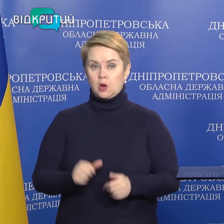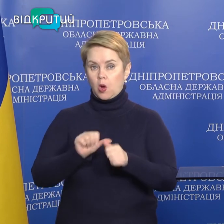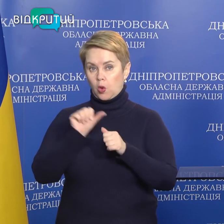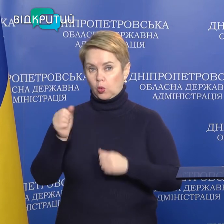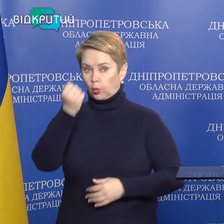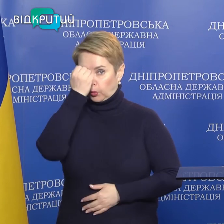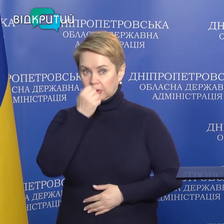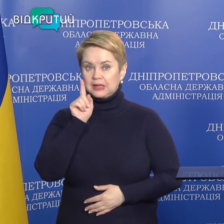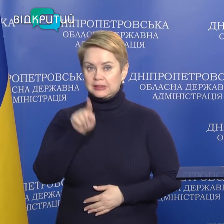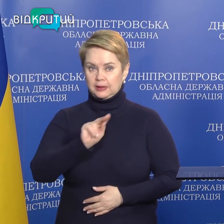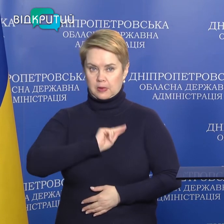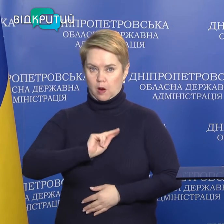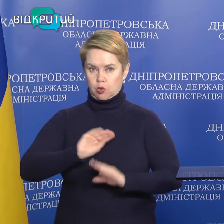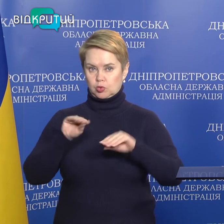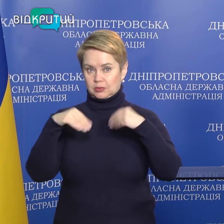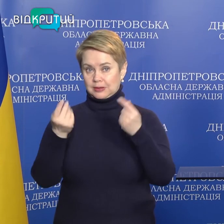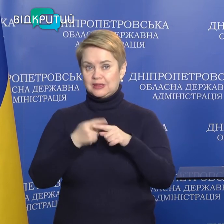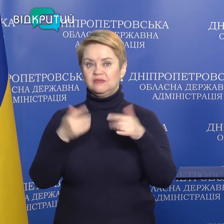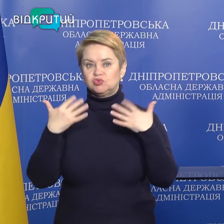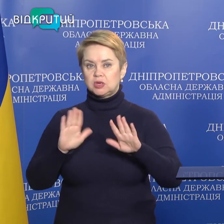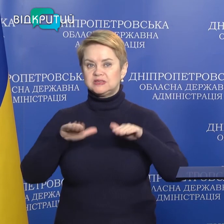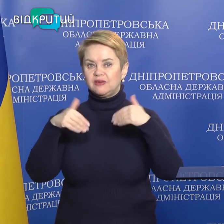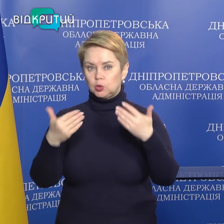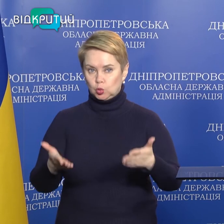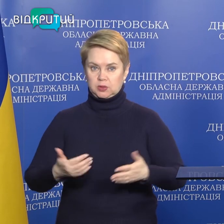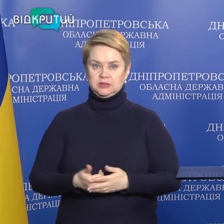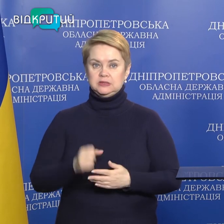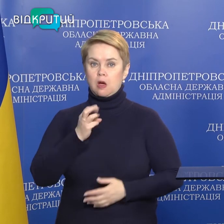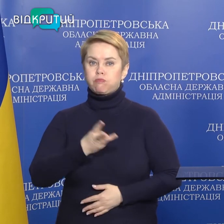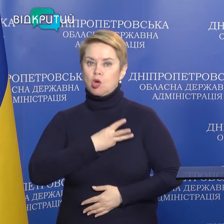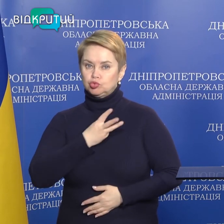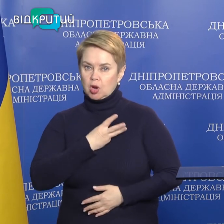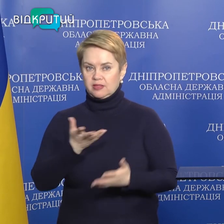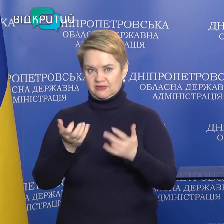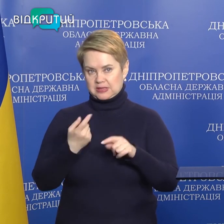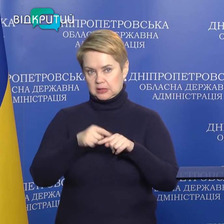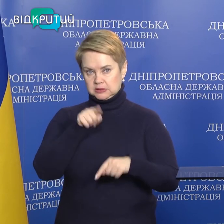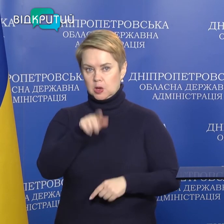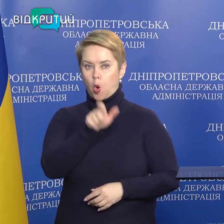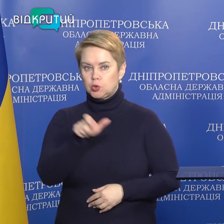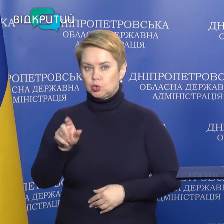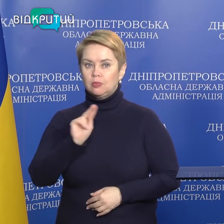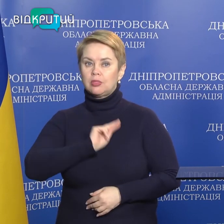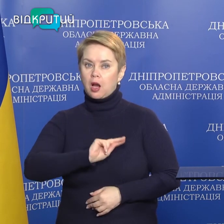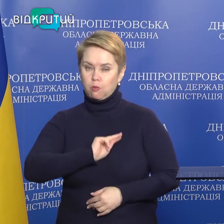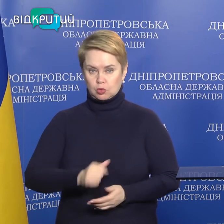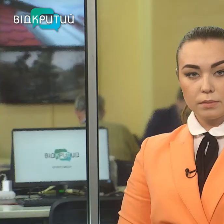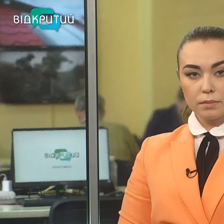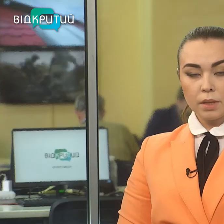окрему подяку тим роботодавцям, які вже звернулися з бажанням взяти цих осіб на роботу.